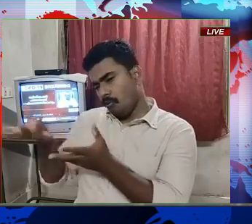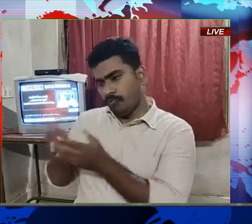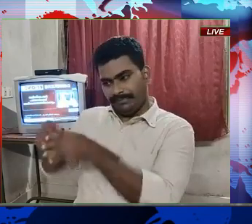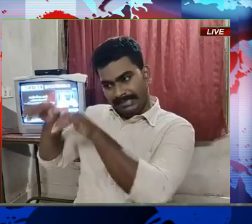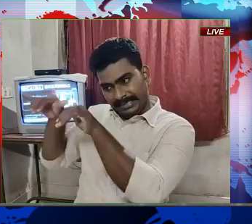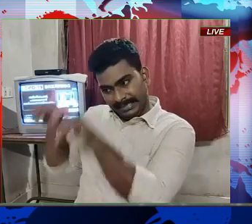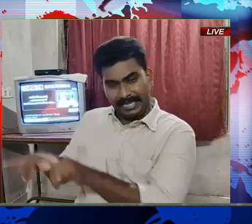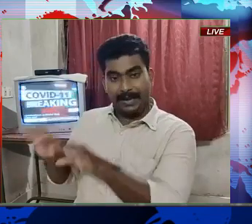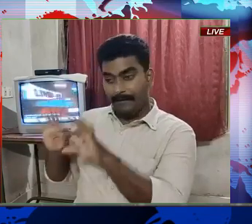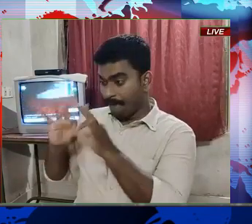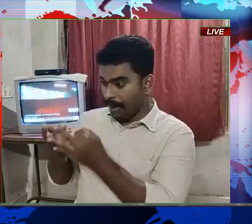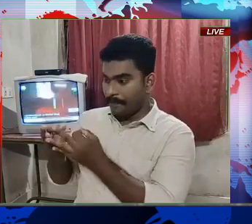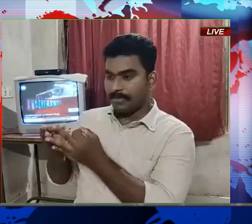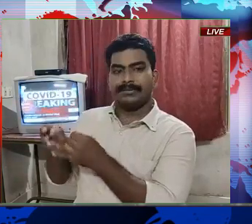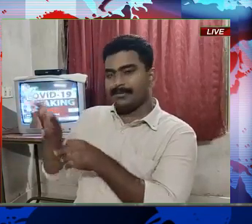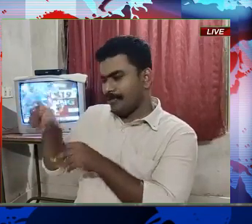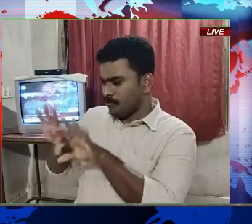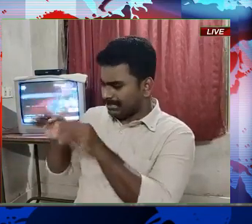മരണപ്പെട്ടു പോകാറുണ്ട്.